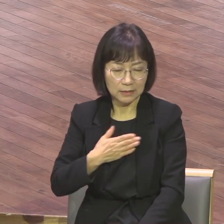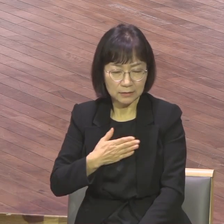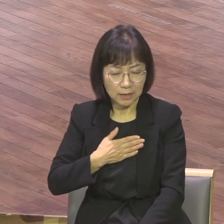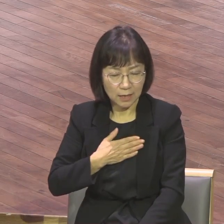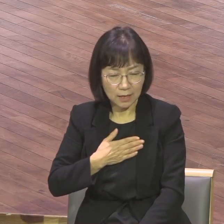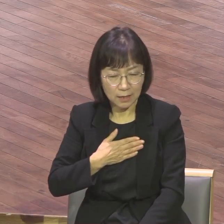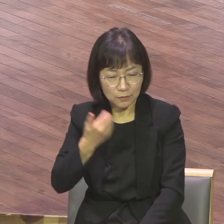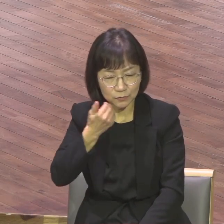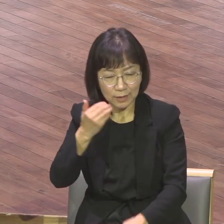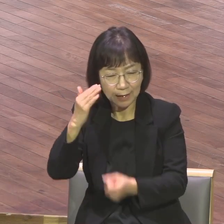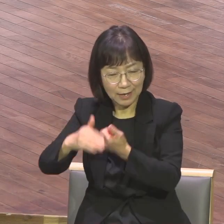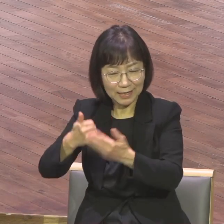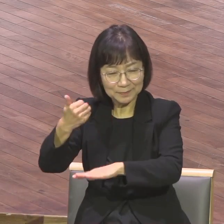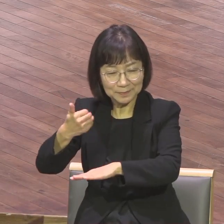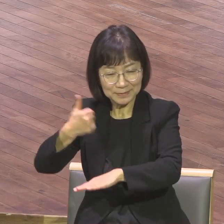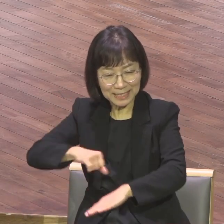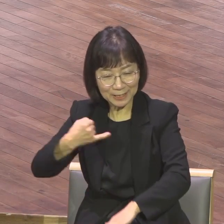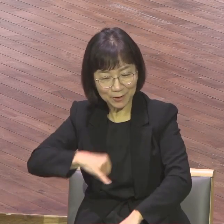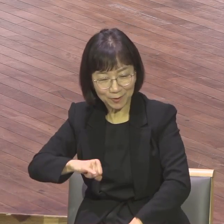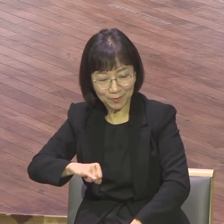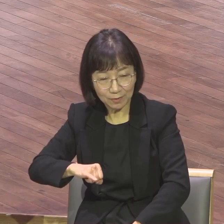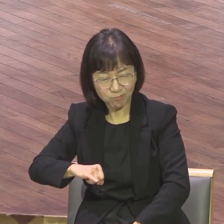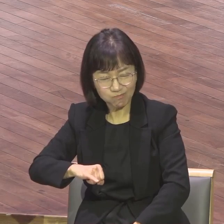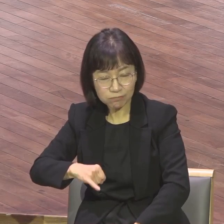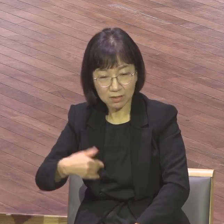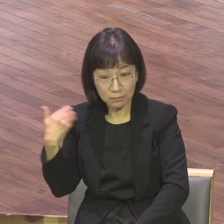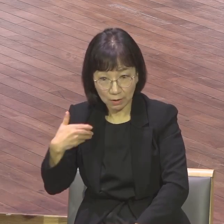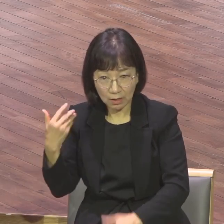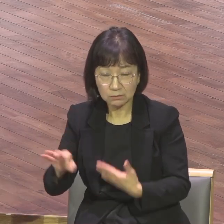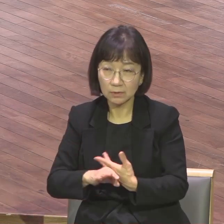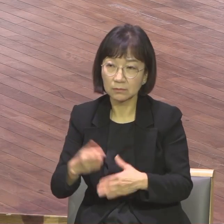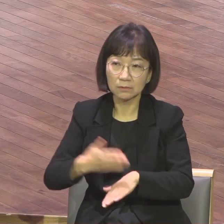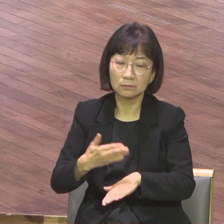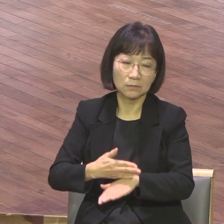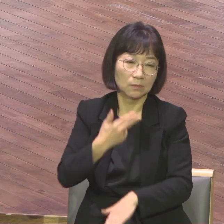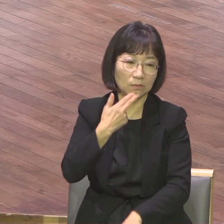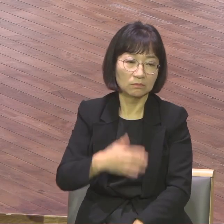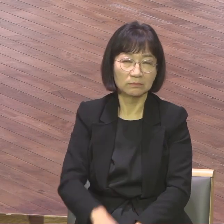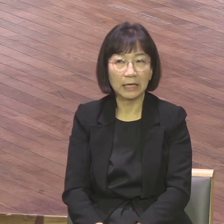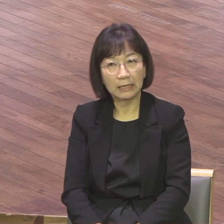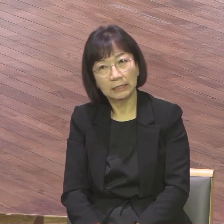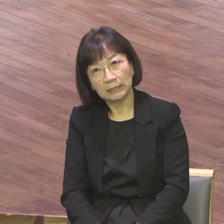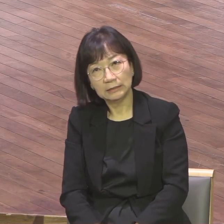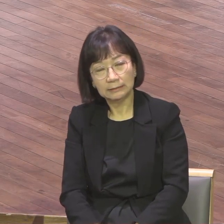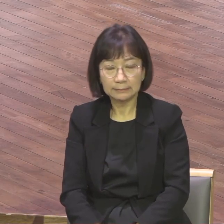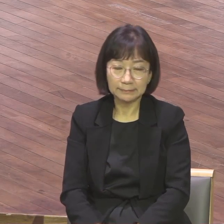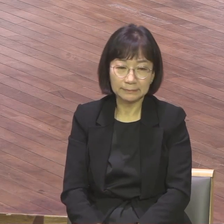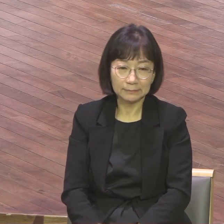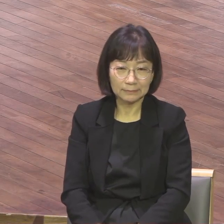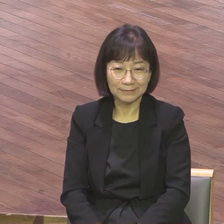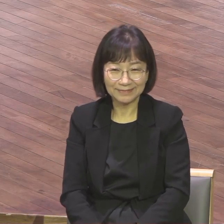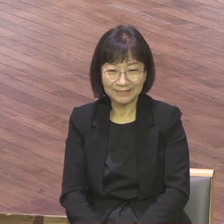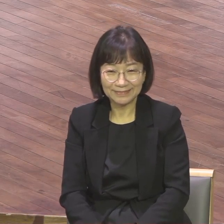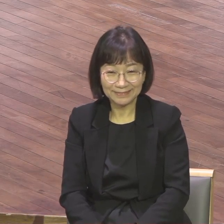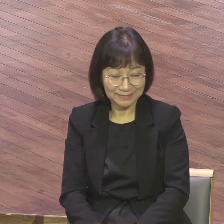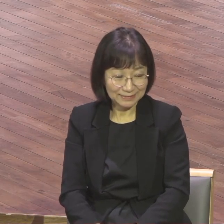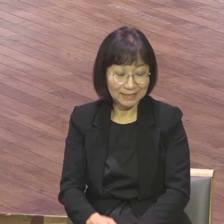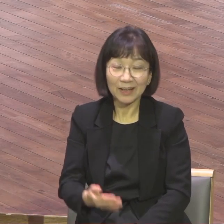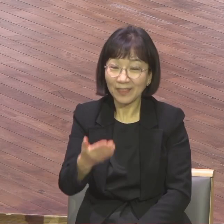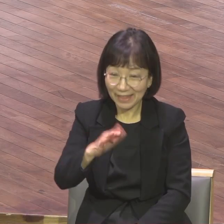깨닫지 못하면 감사가 안 나와요. 깨닫게 되면 모든 역경 속에서도 이상하지요. 더